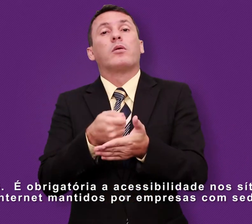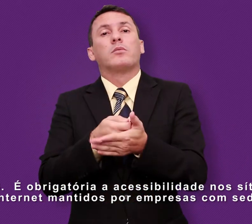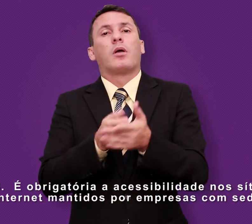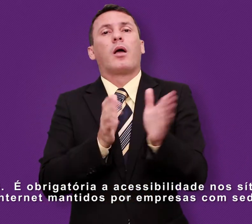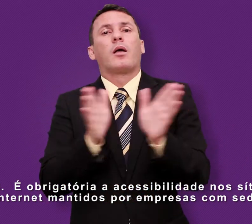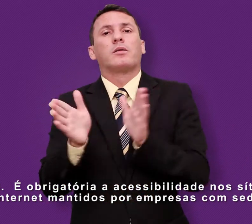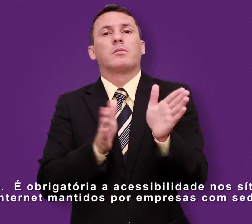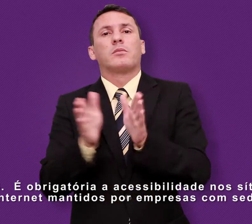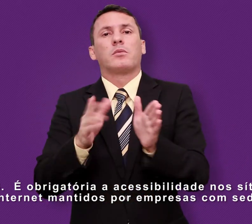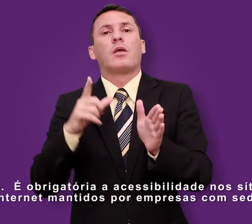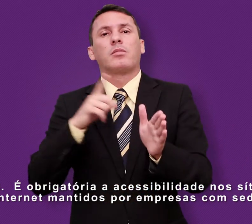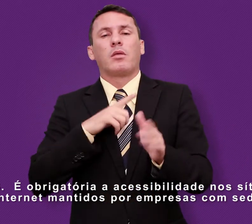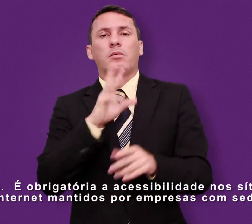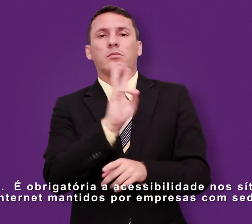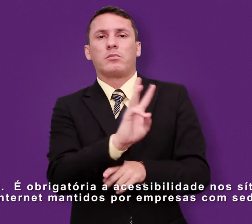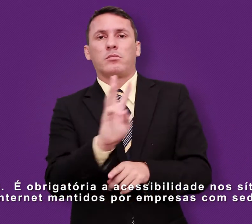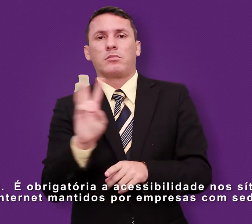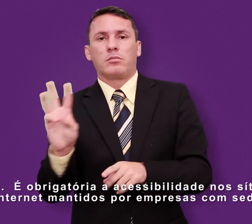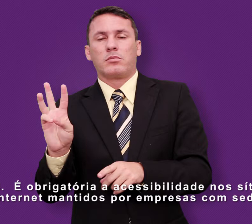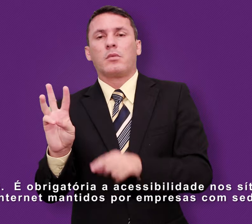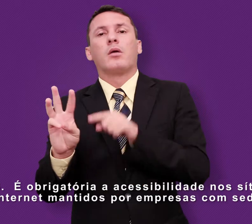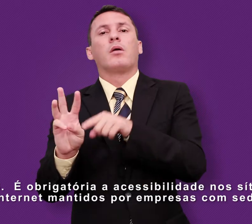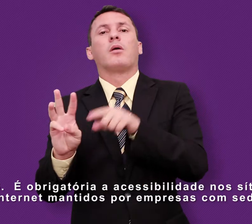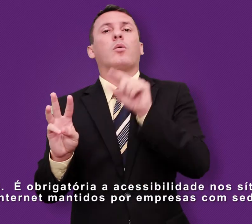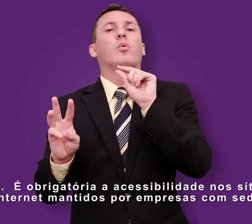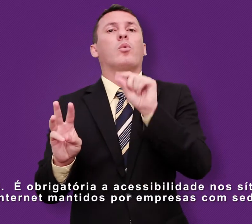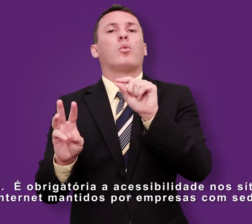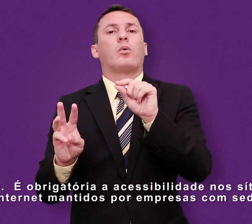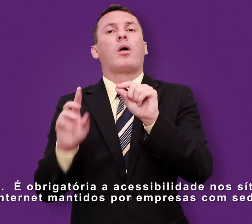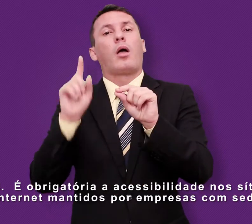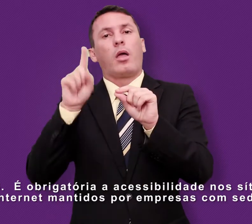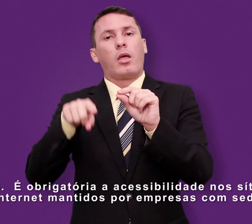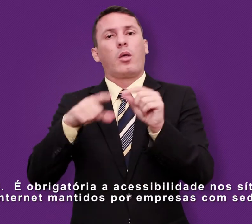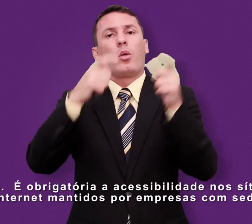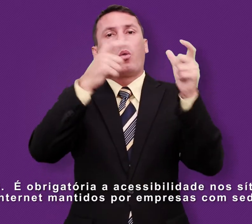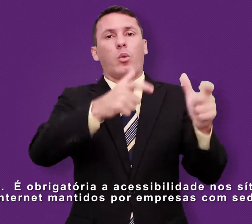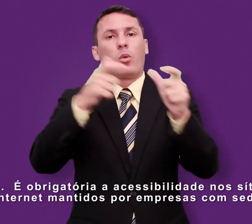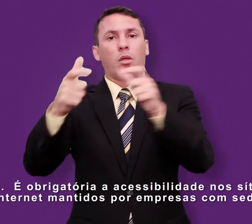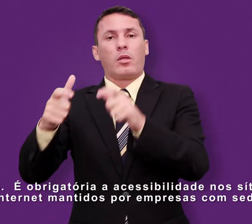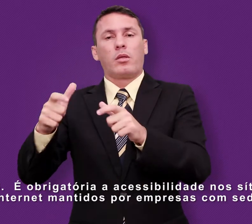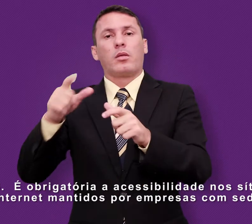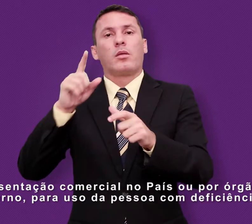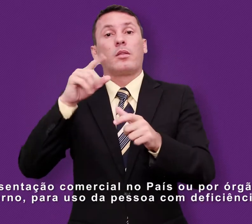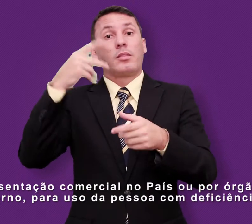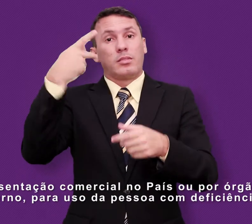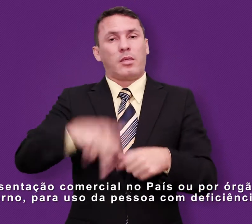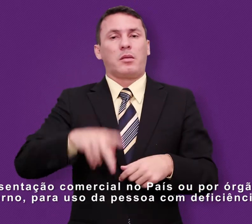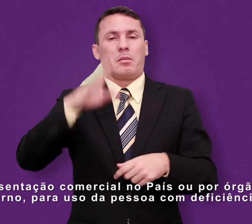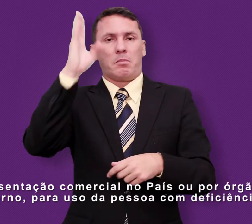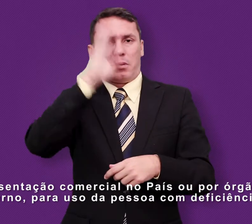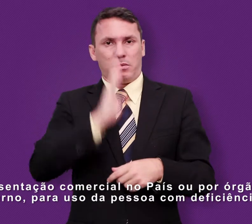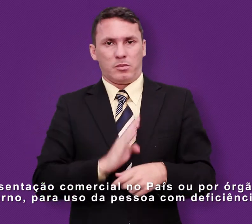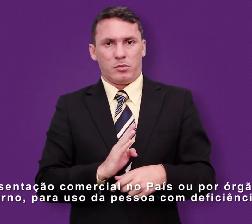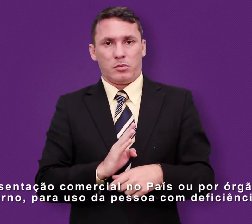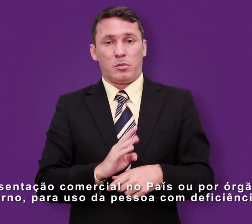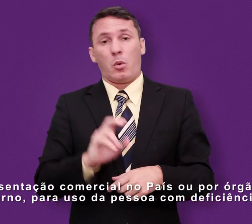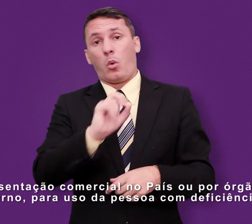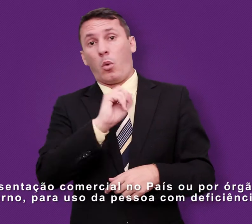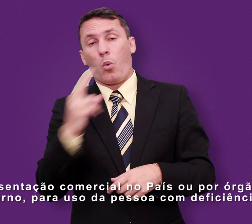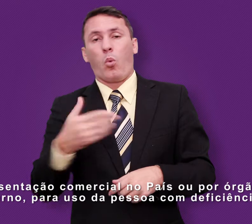obrigatória a acessibilidade nos sítios de internet mantidos por empresas com sede ou representação comercial no país